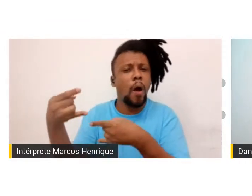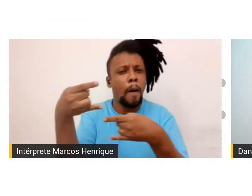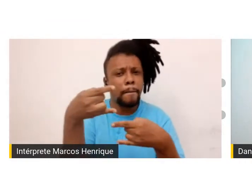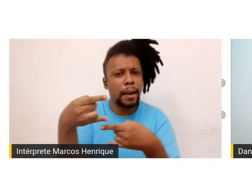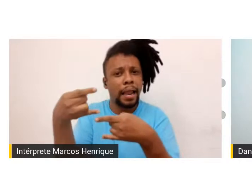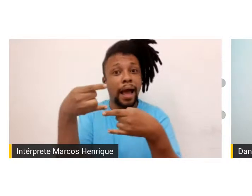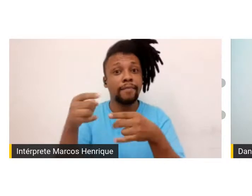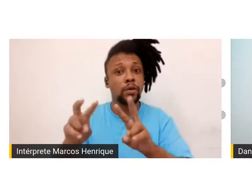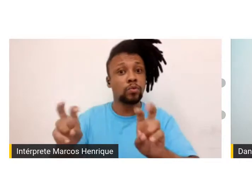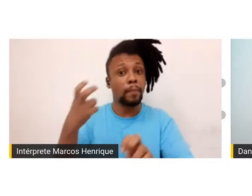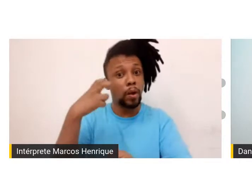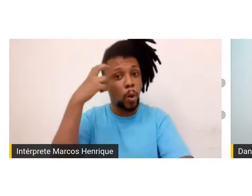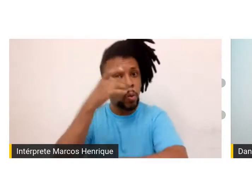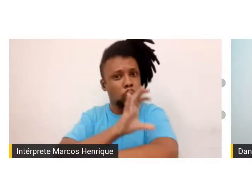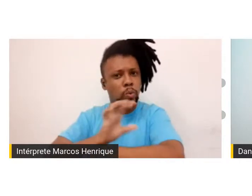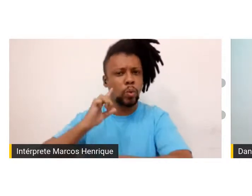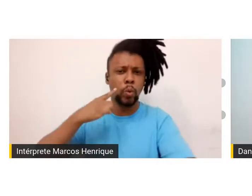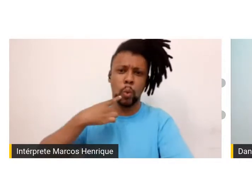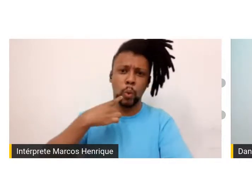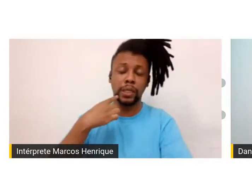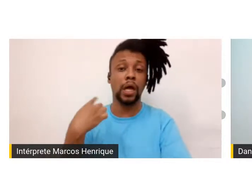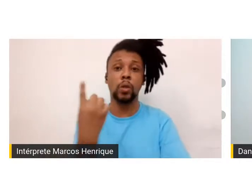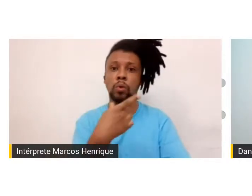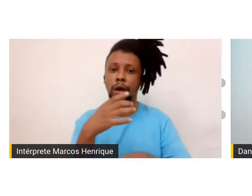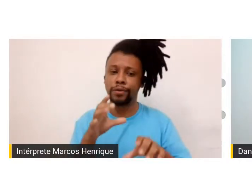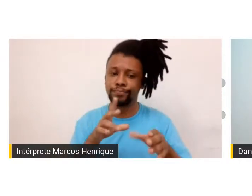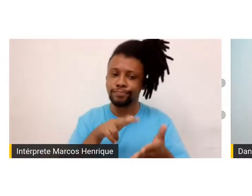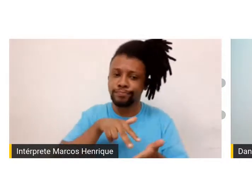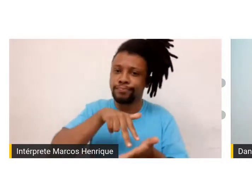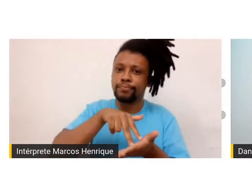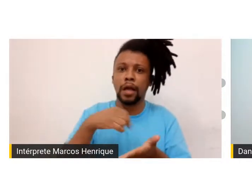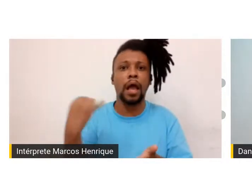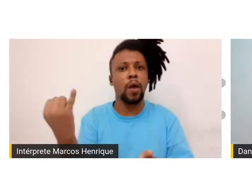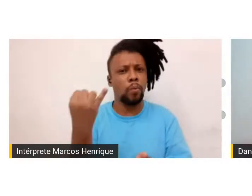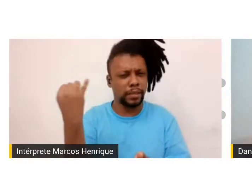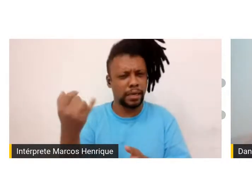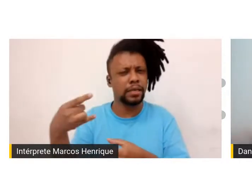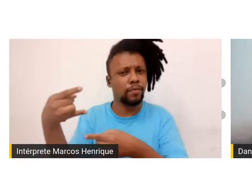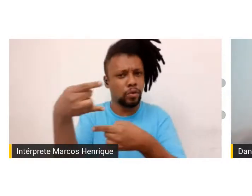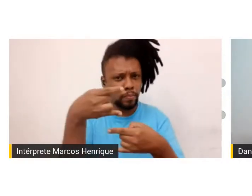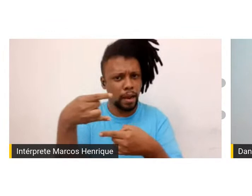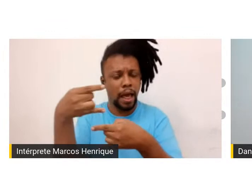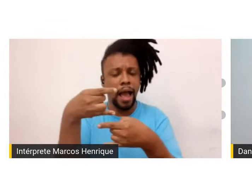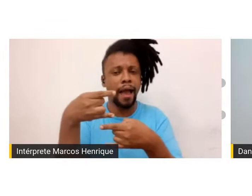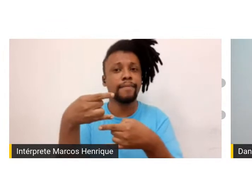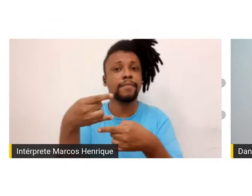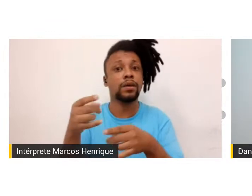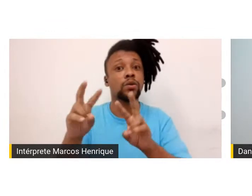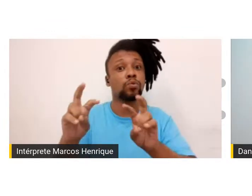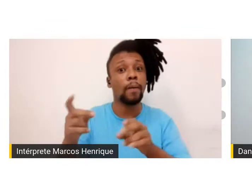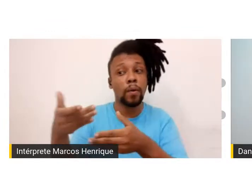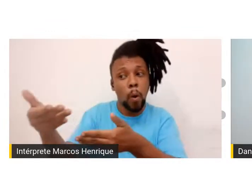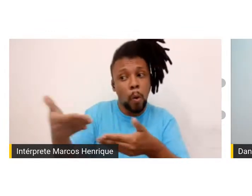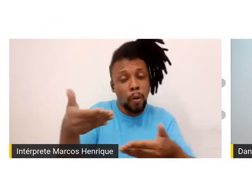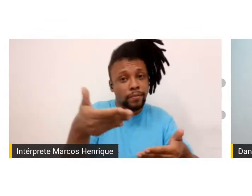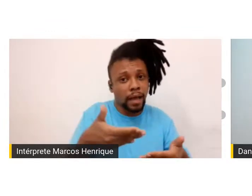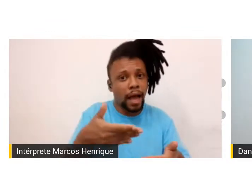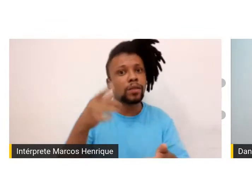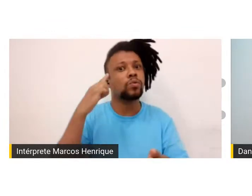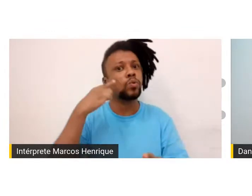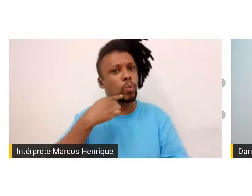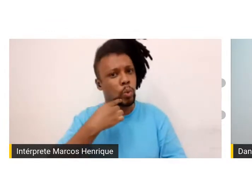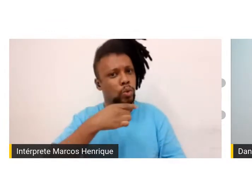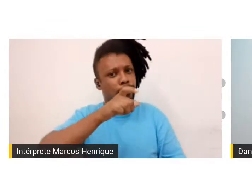cultura surda nós colocamos a importância de que fosse uma live na qual os convidados fossem pessoas